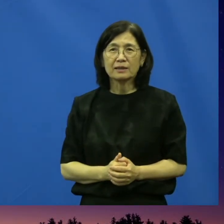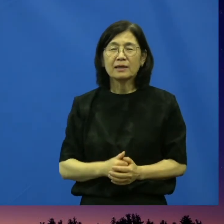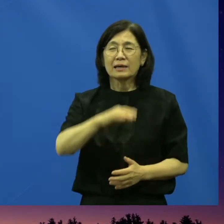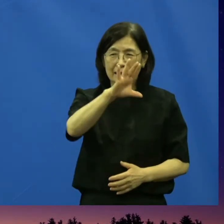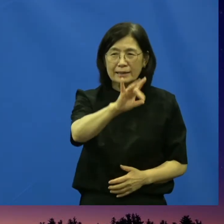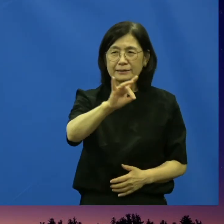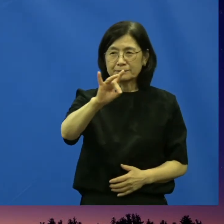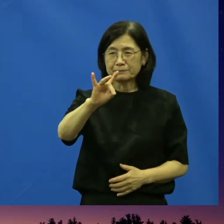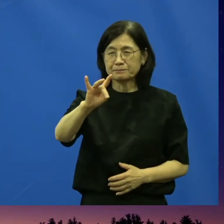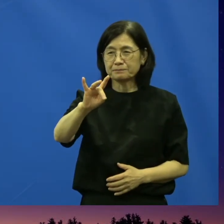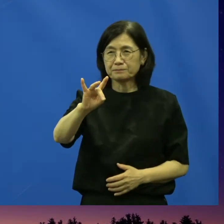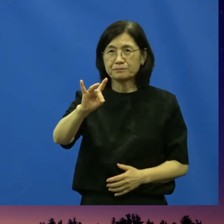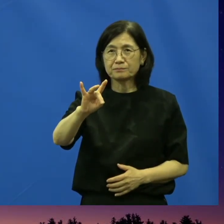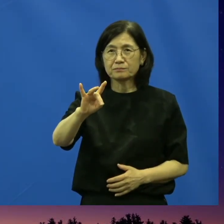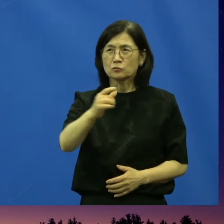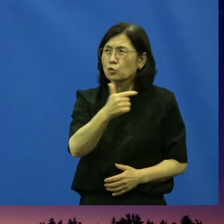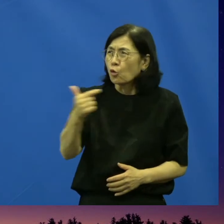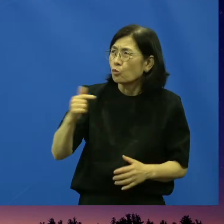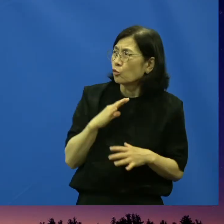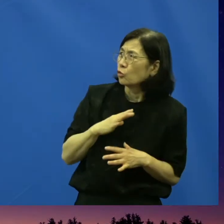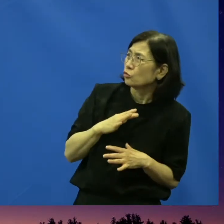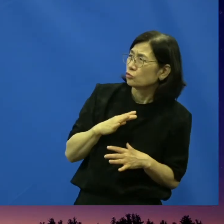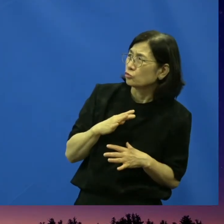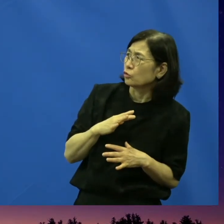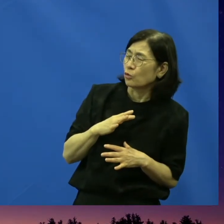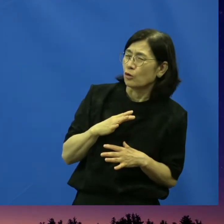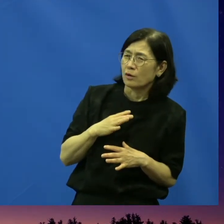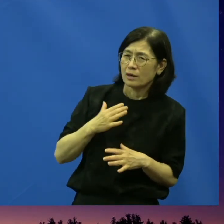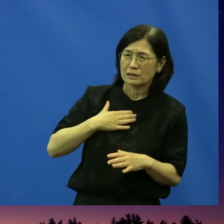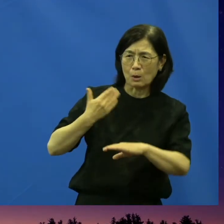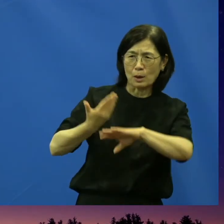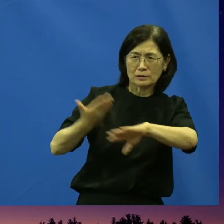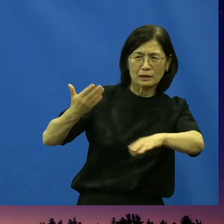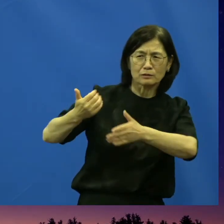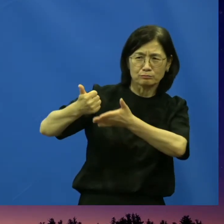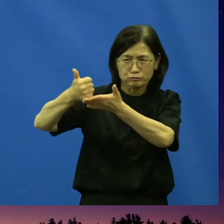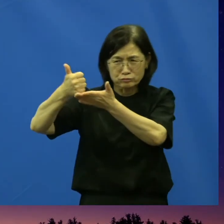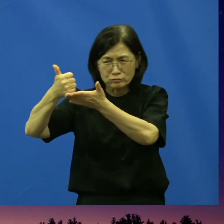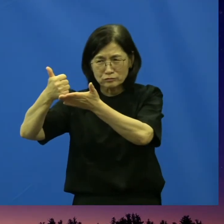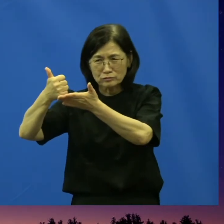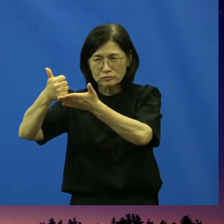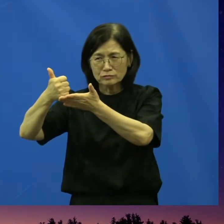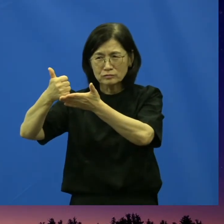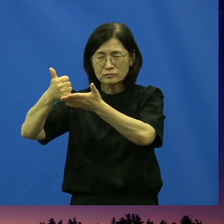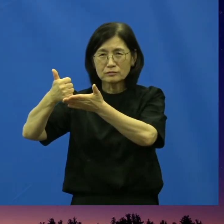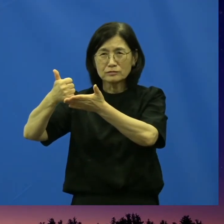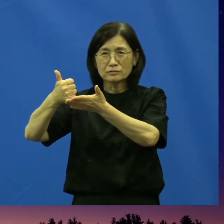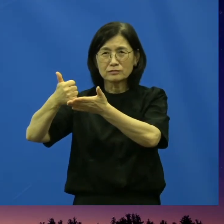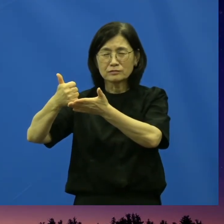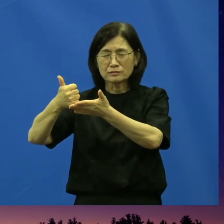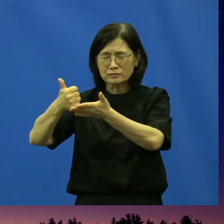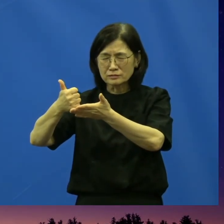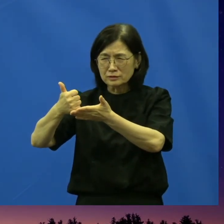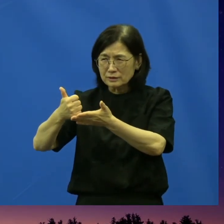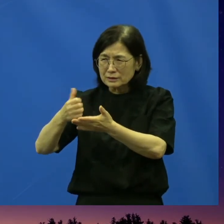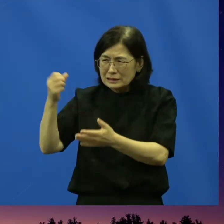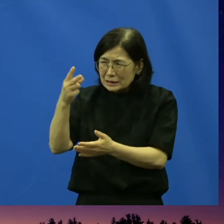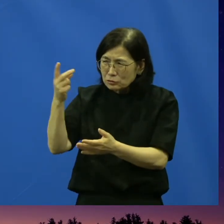가끔 너무 두려워, 너무 나와 다른 분이셔. 그러니까 자주 안 찾아가고 1년에 딱 한 번